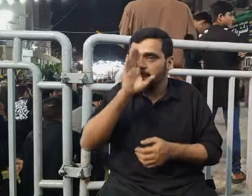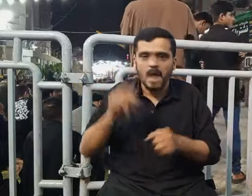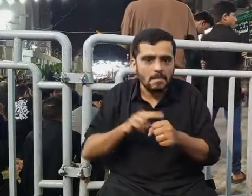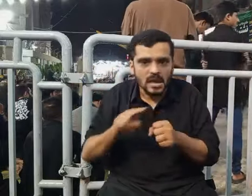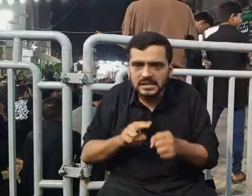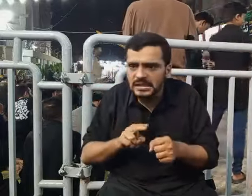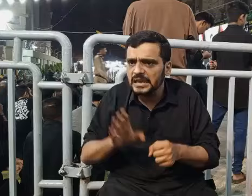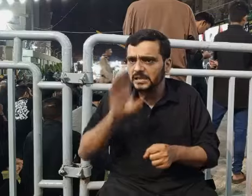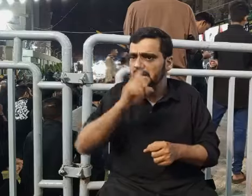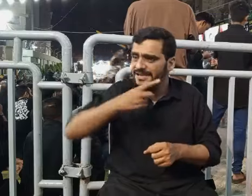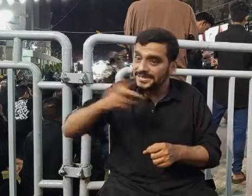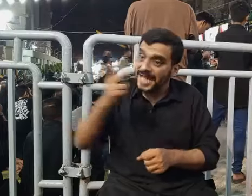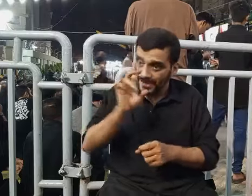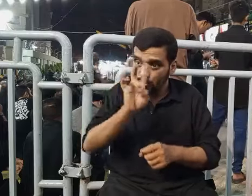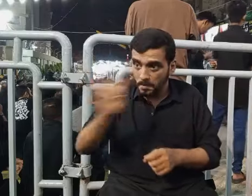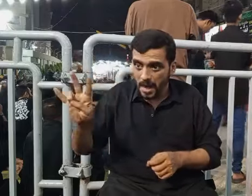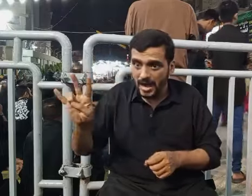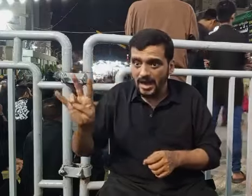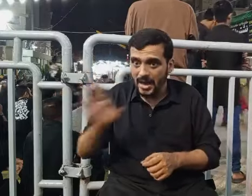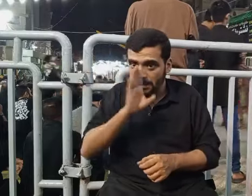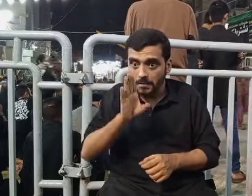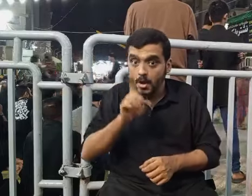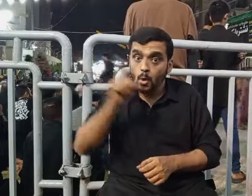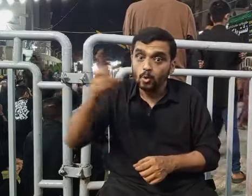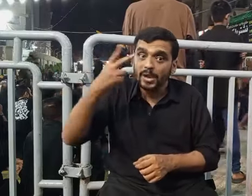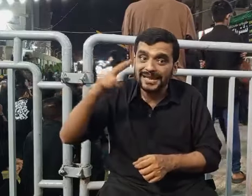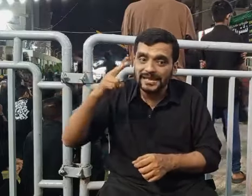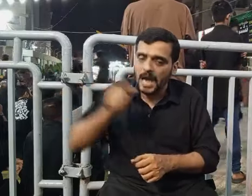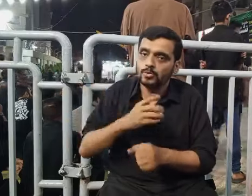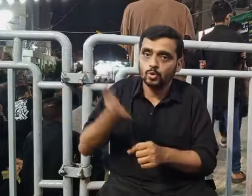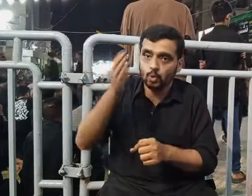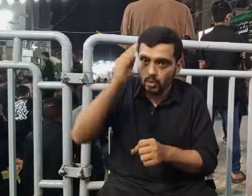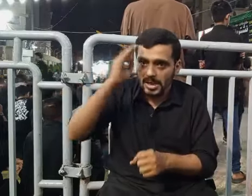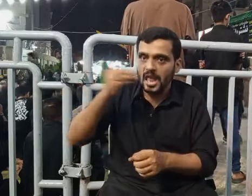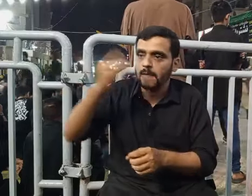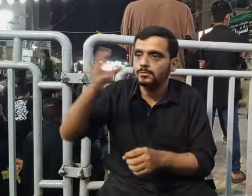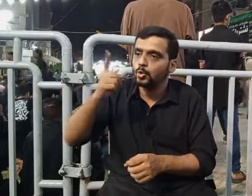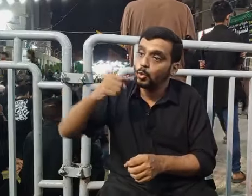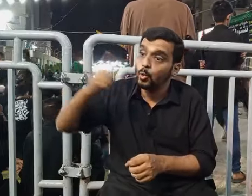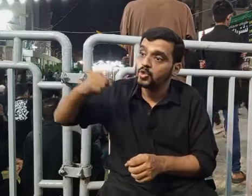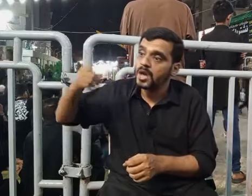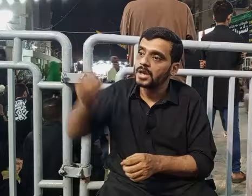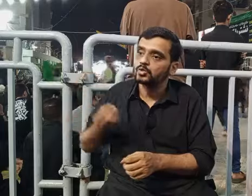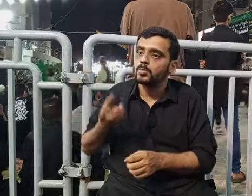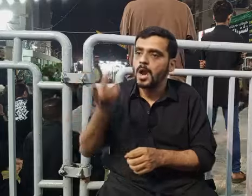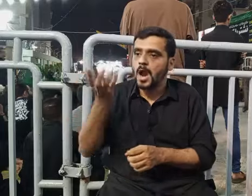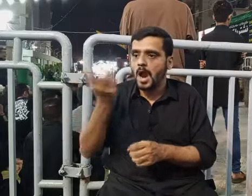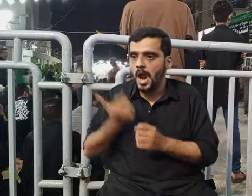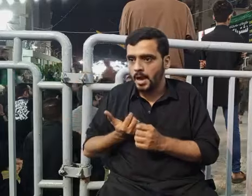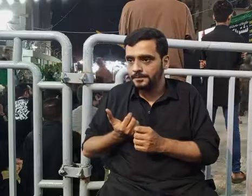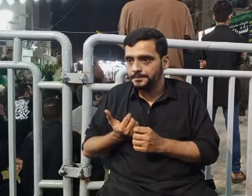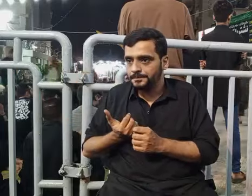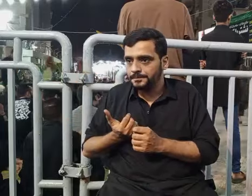لی، آنسو بہے، آپ کی حاضری ہوئی، یہ ضروری ہے۔ اور پھر عمرہ کے حج بیت اللہ یا عمرہ بیت